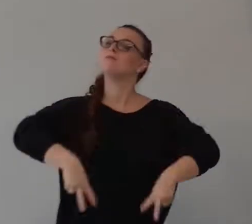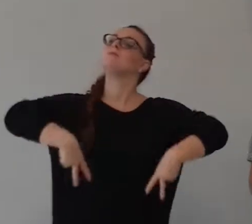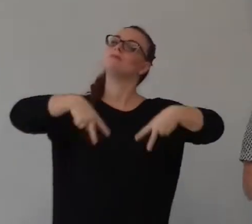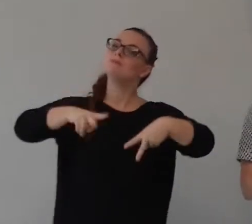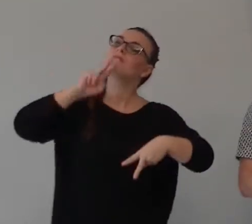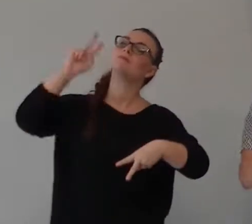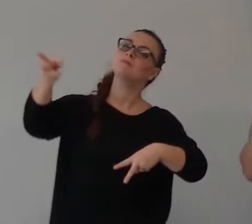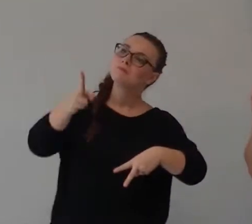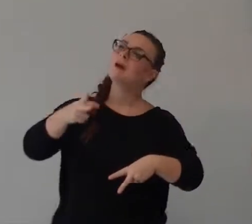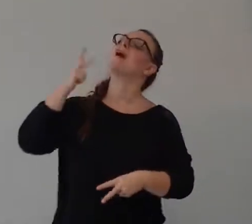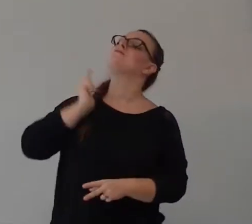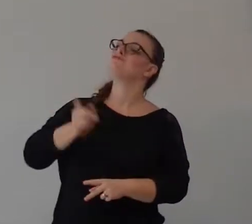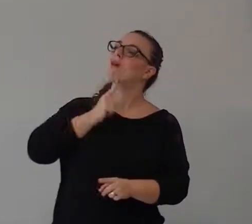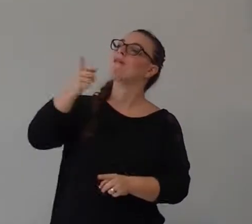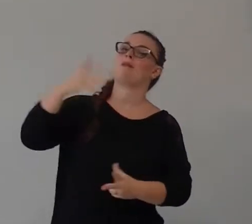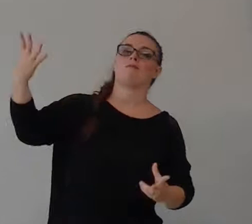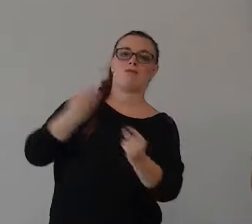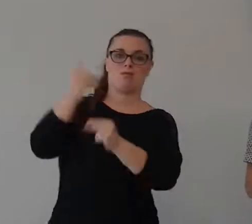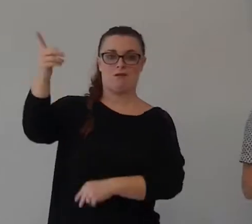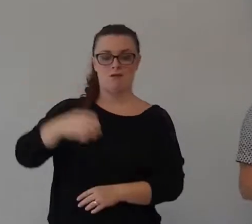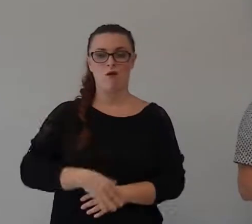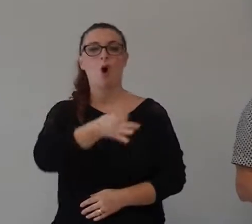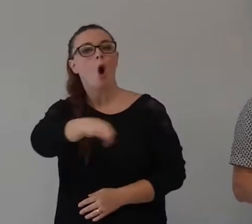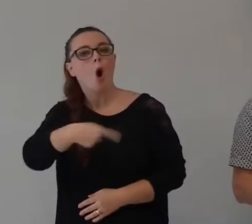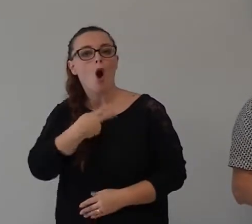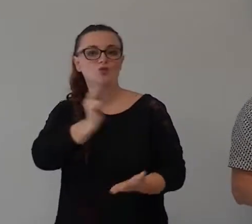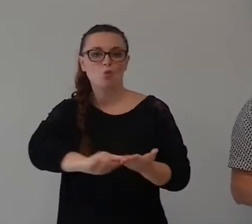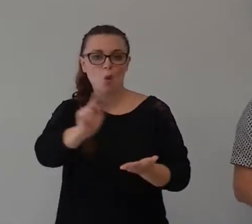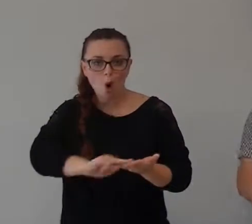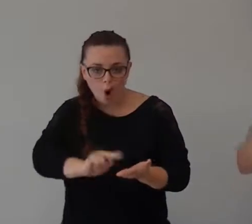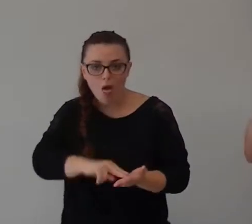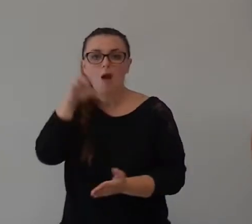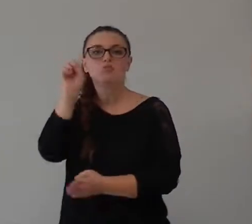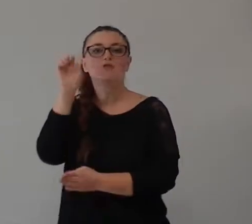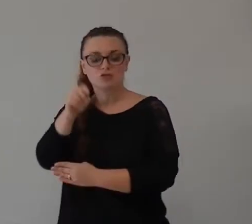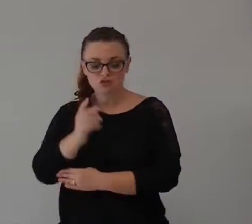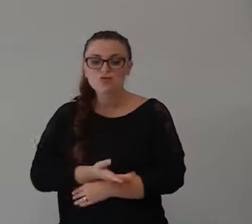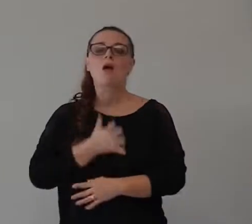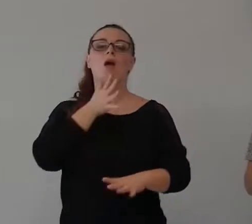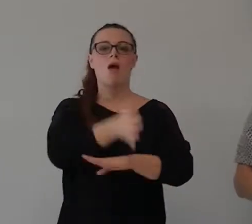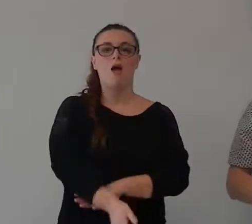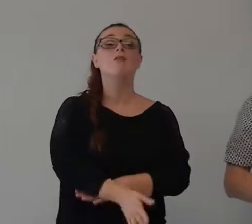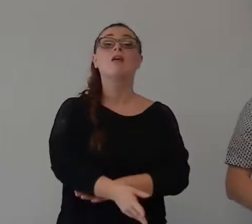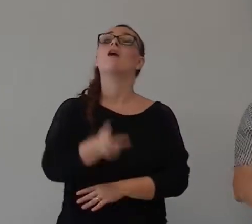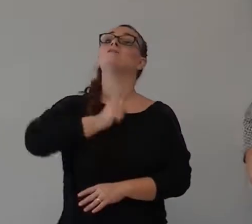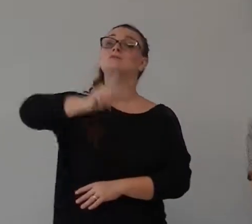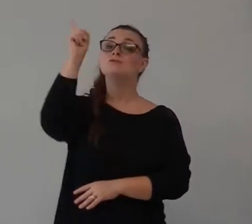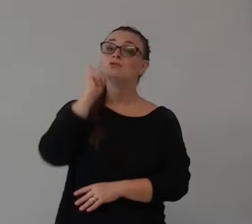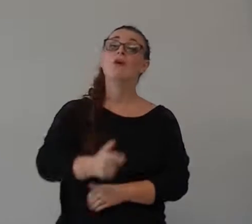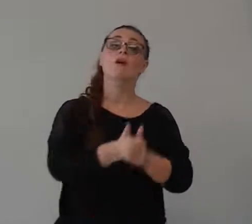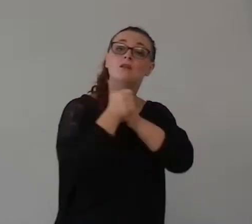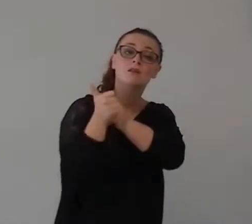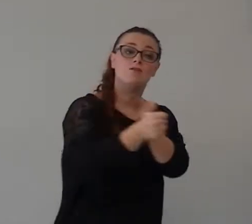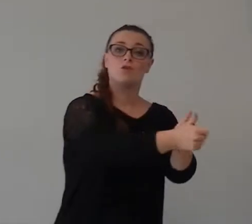vero? Oppure magari a scuola, che il professore entra e ti dice il Signore sia con voi, tutti quanti rispondono